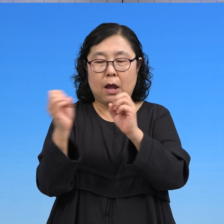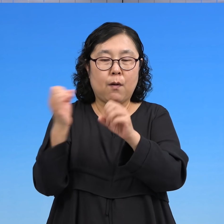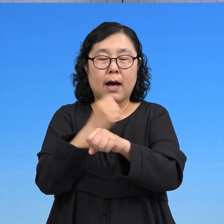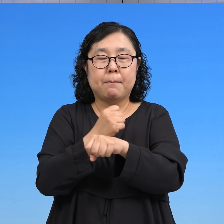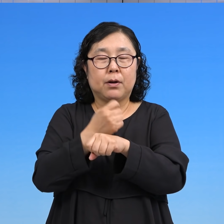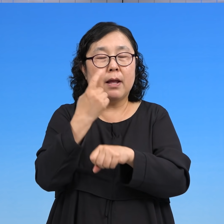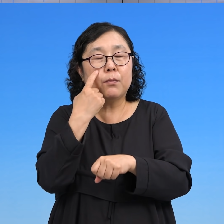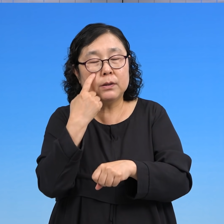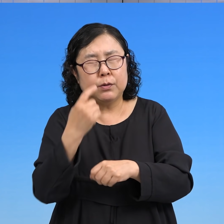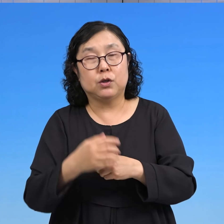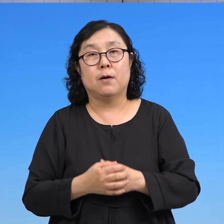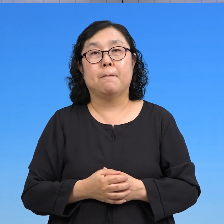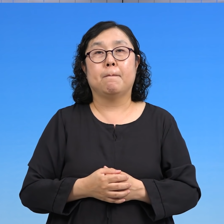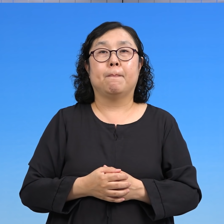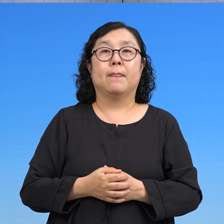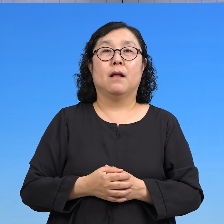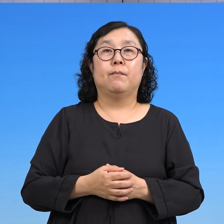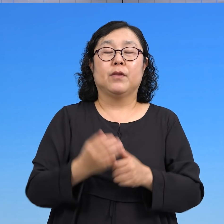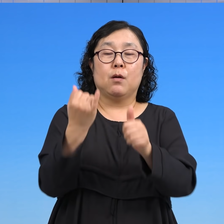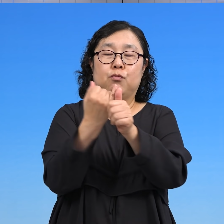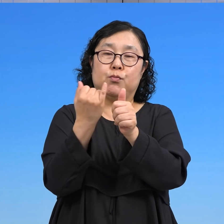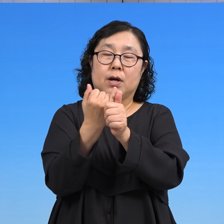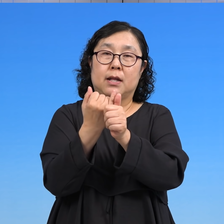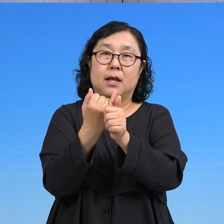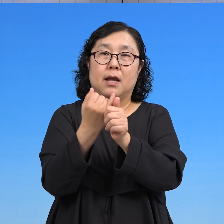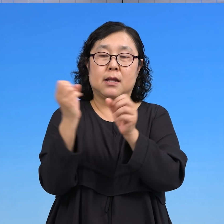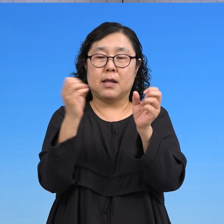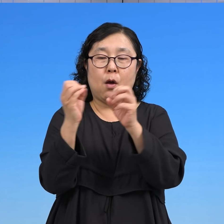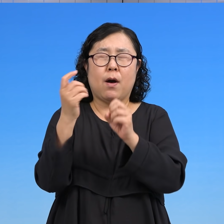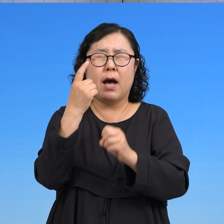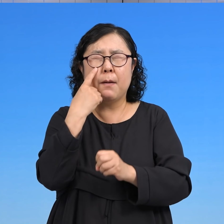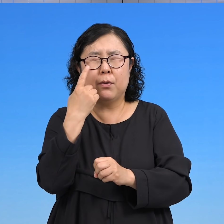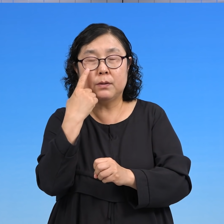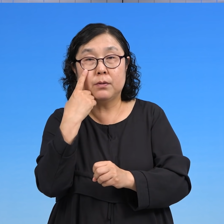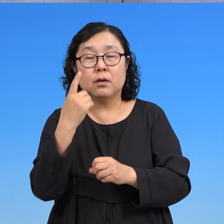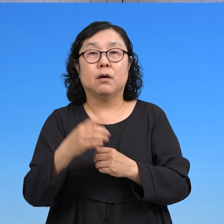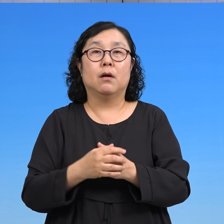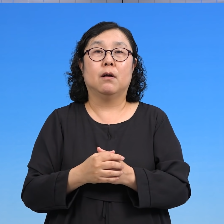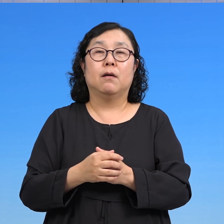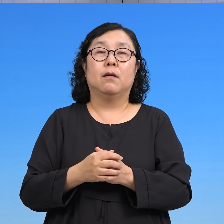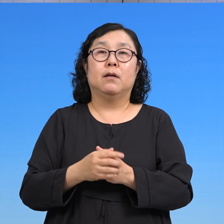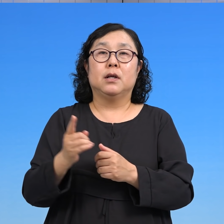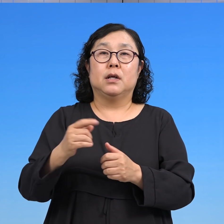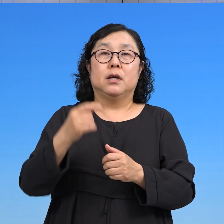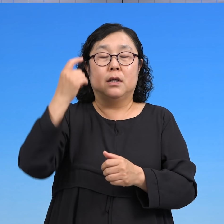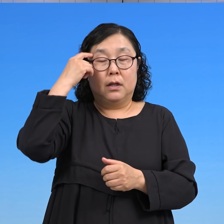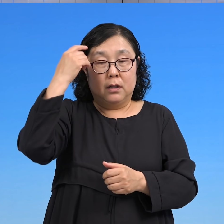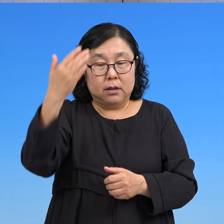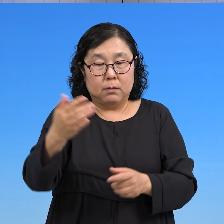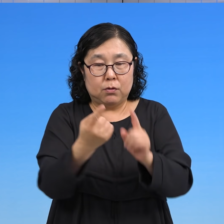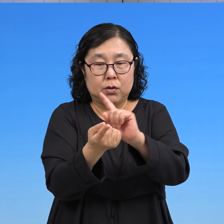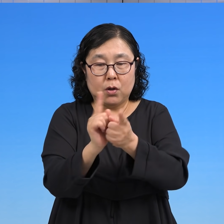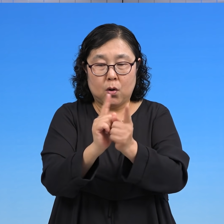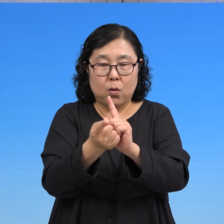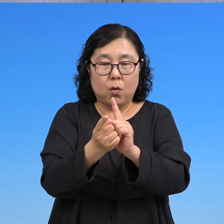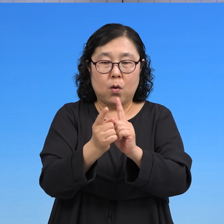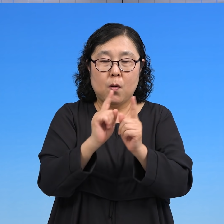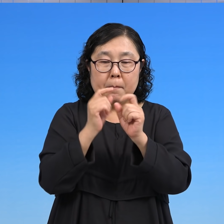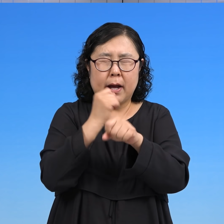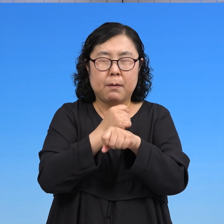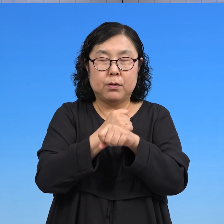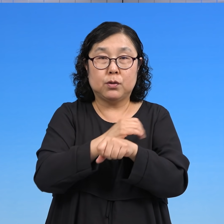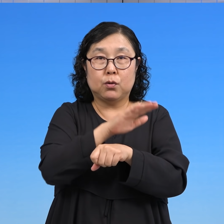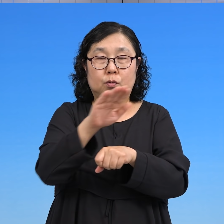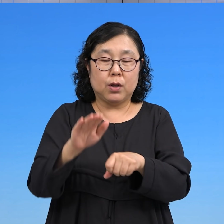보자. 자녀들과 좀 대화해 보시기를 바랍니다. 부부간에 대화해 보시기를 바랍니다. 그러면서 이 질문을 서로 한번 던져